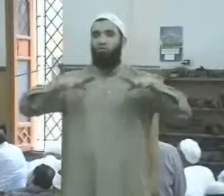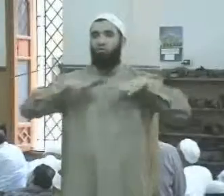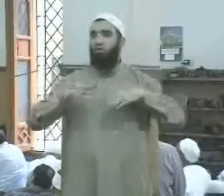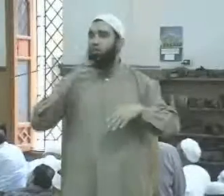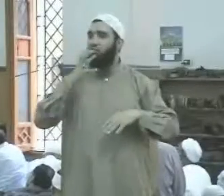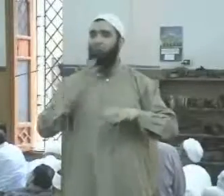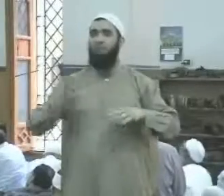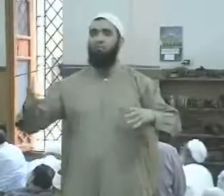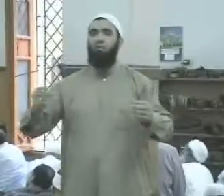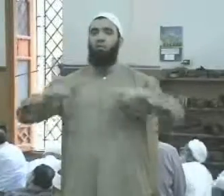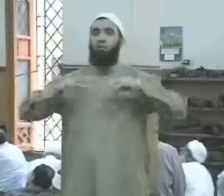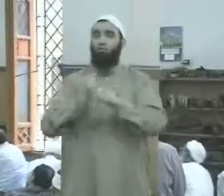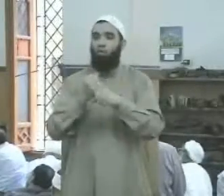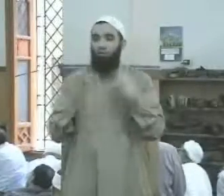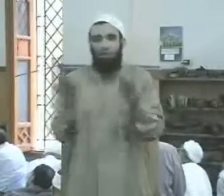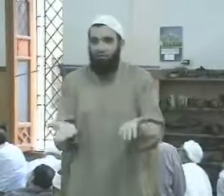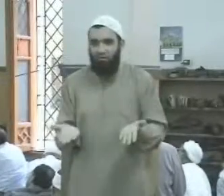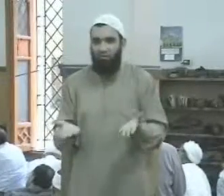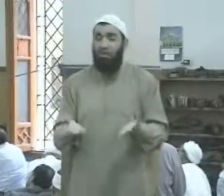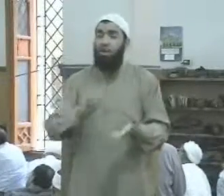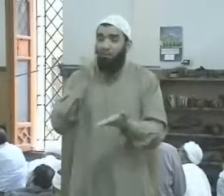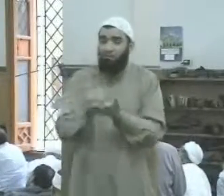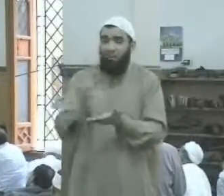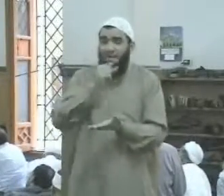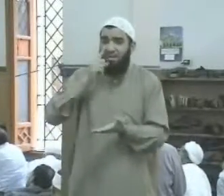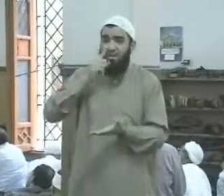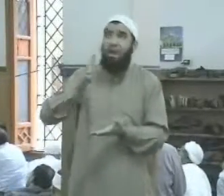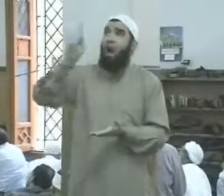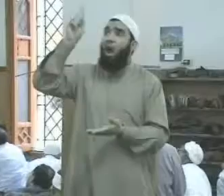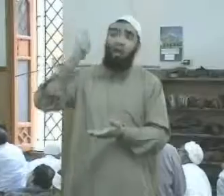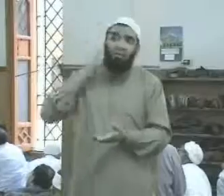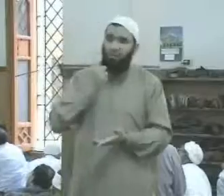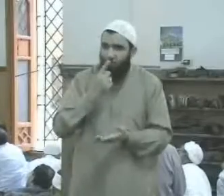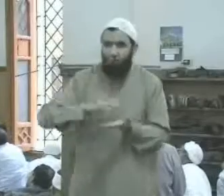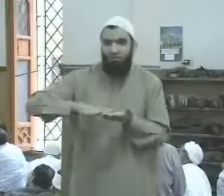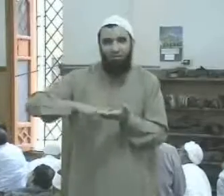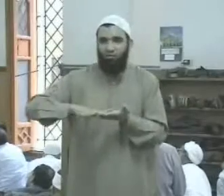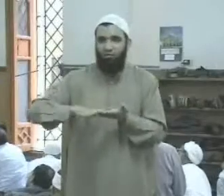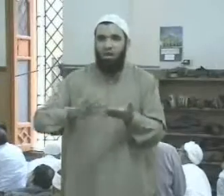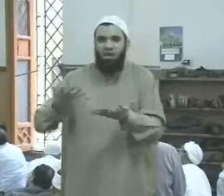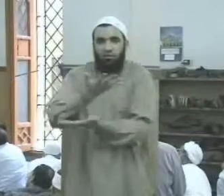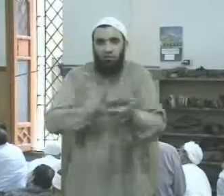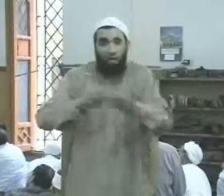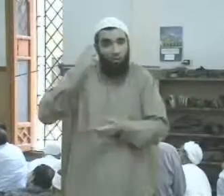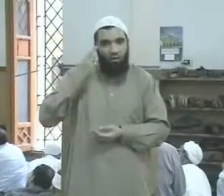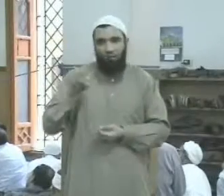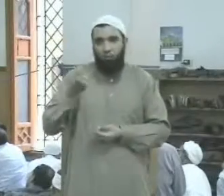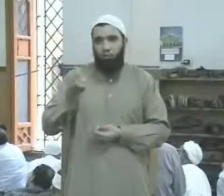وصلحت الأقدميات. وليس لنا من كلام مع المستثمر وتزيين كيلو